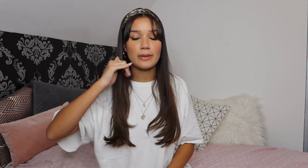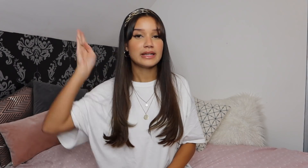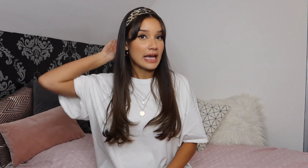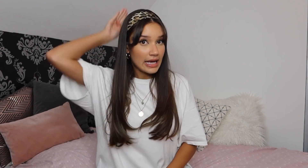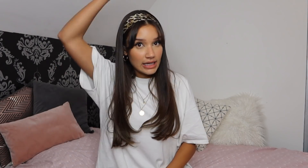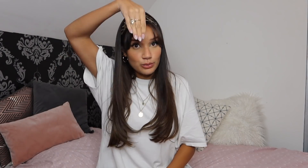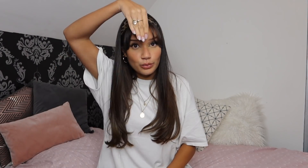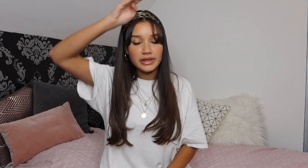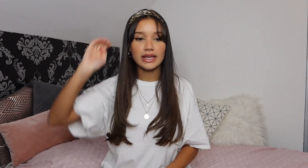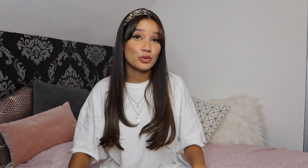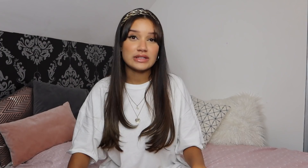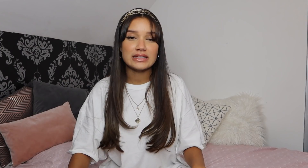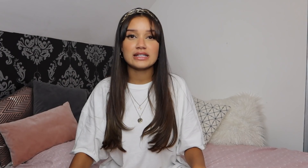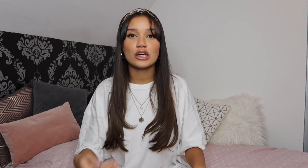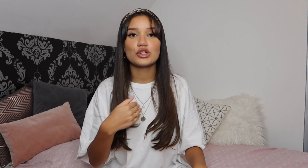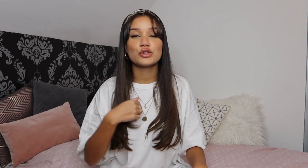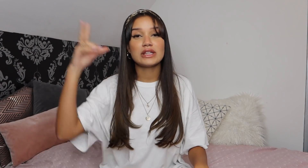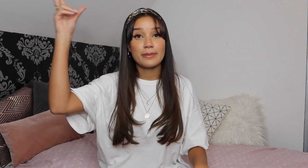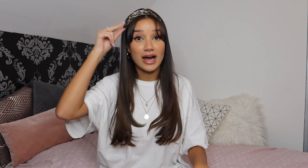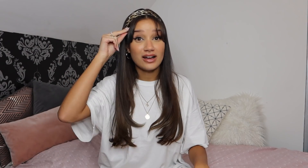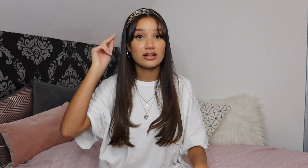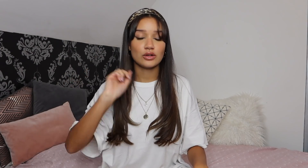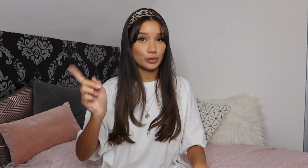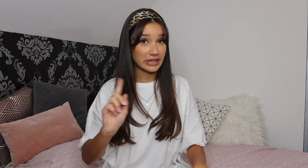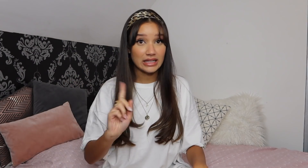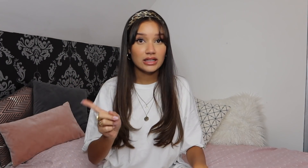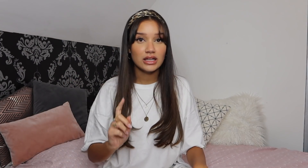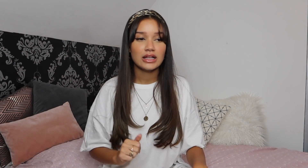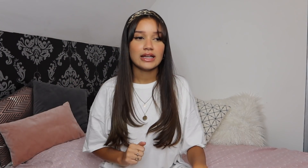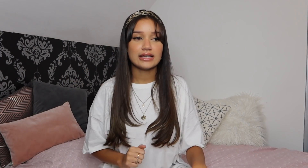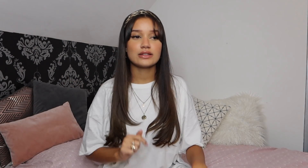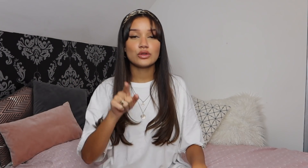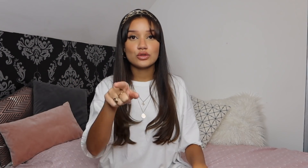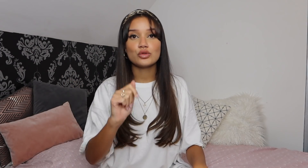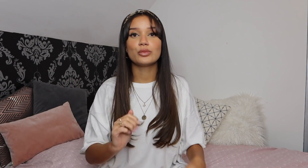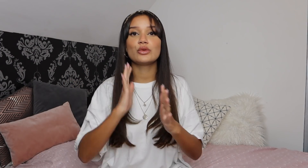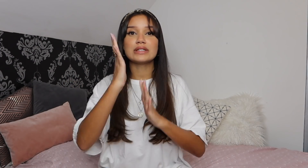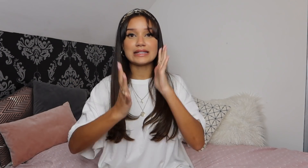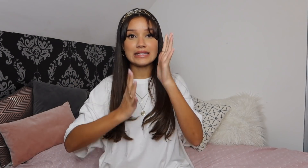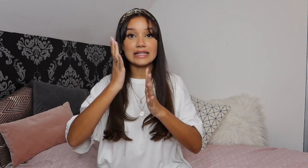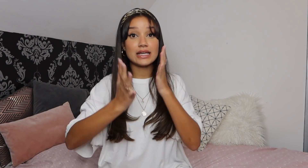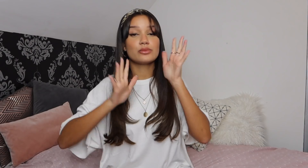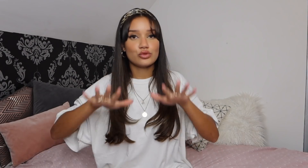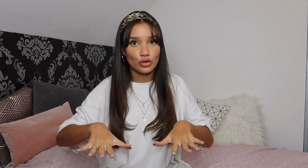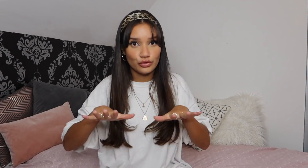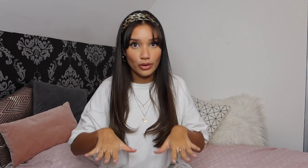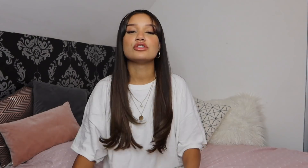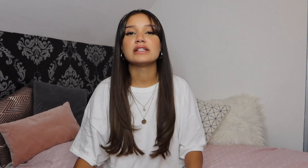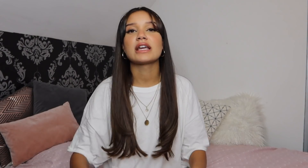appeler les pompiers? Je peux aussi dire je n'ai pas compris. Est-ce que tu peux signer plus lentement? J'essaie de dire un